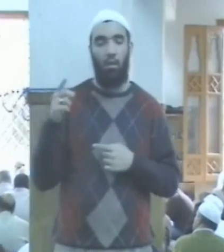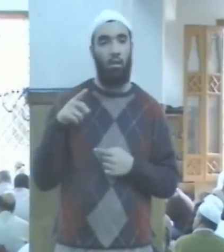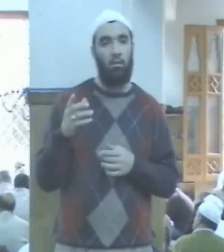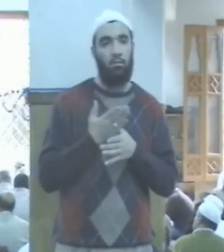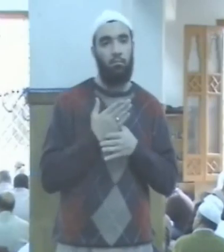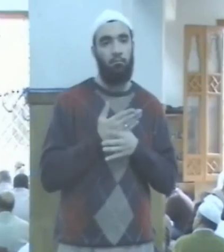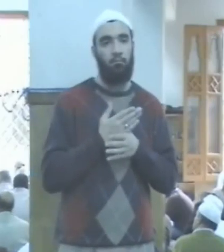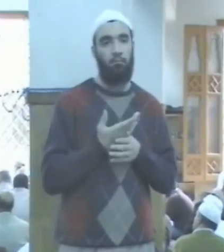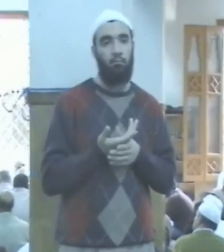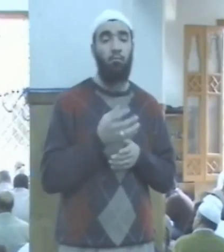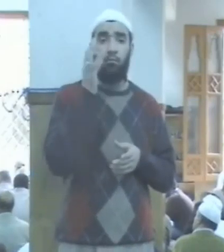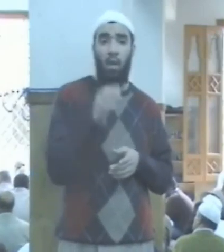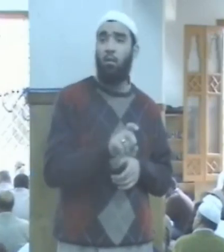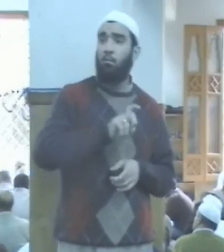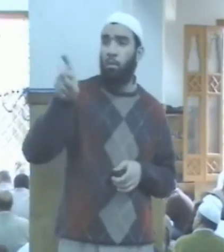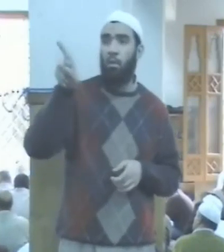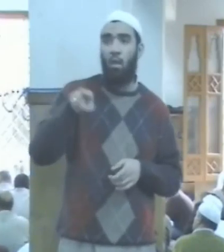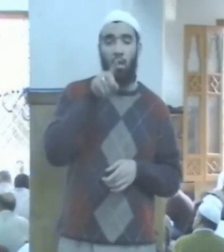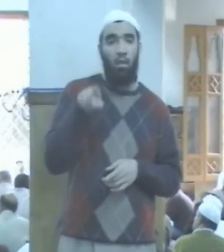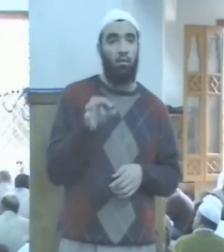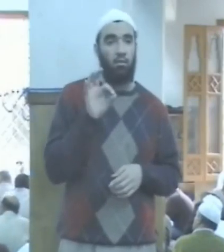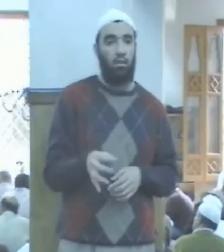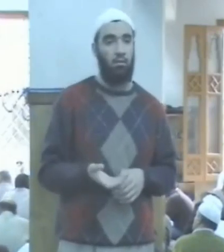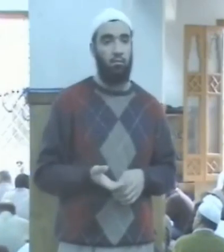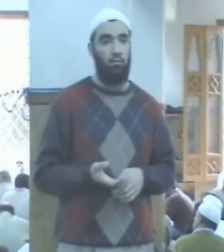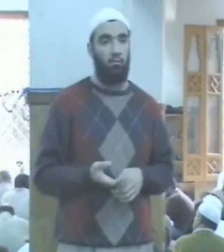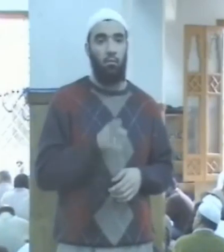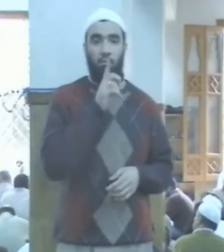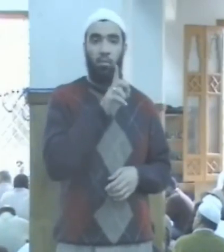ونرى أن الإنكار في ذلك